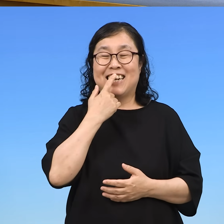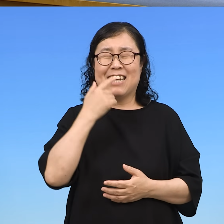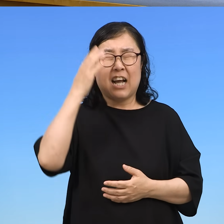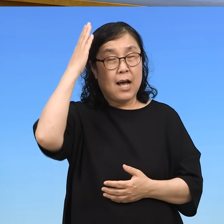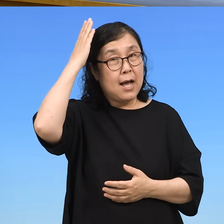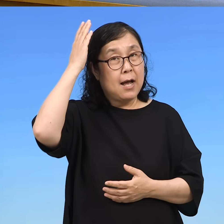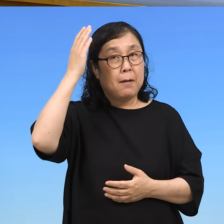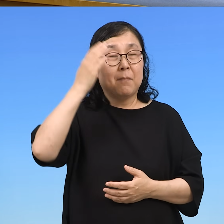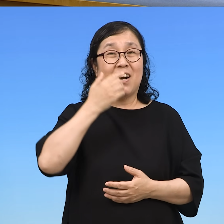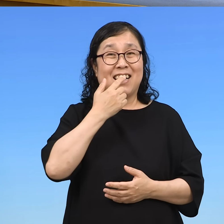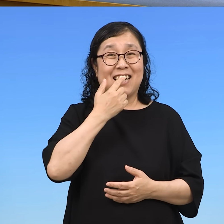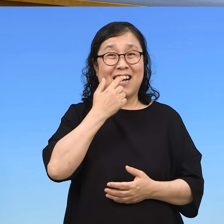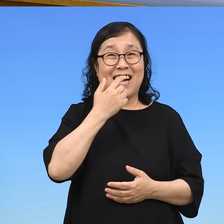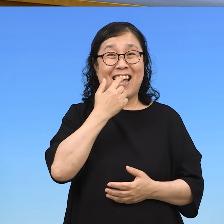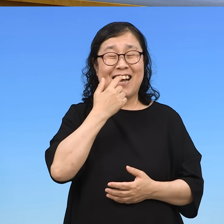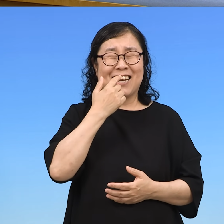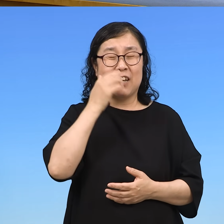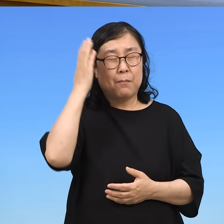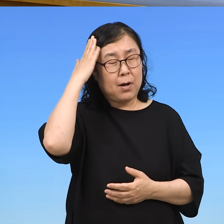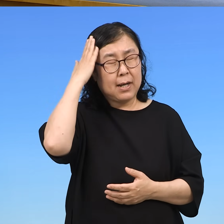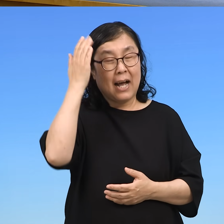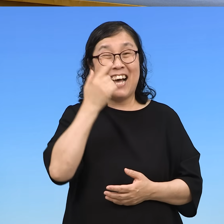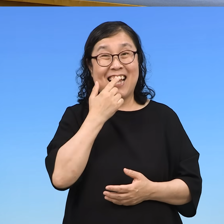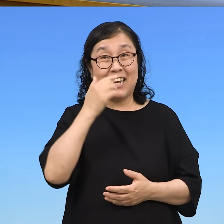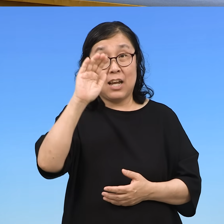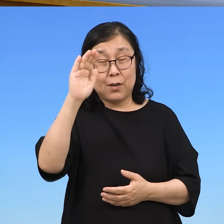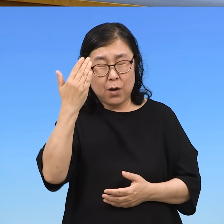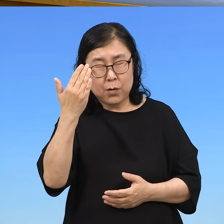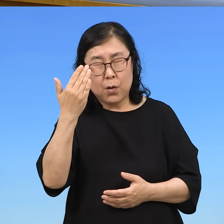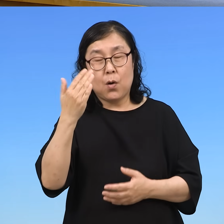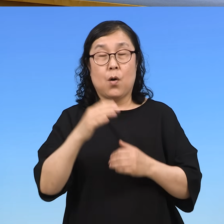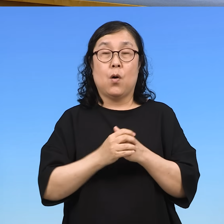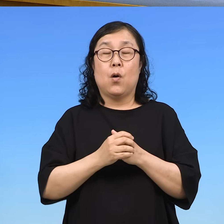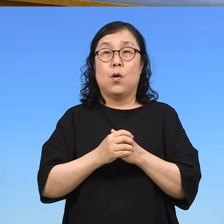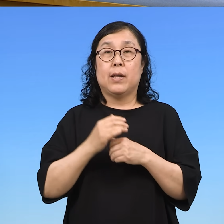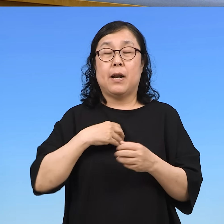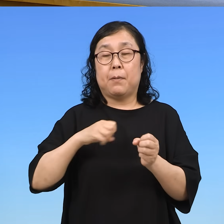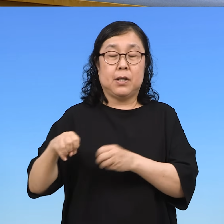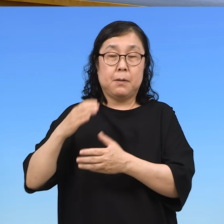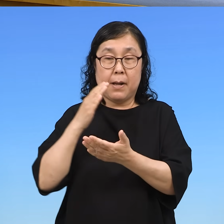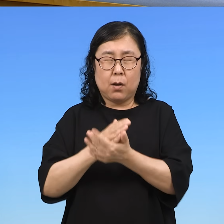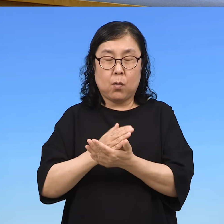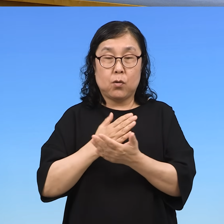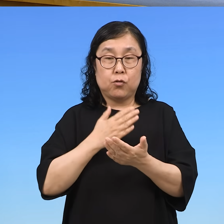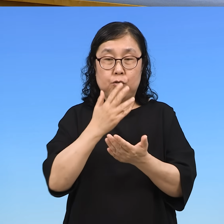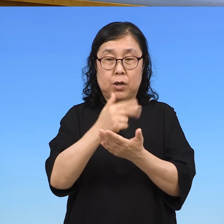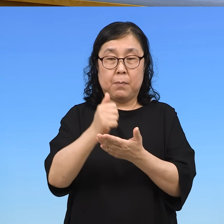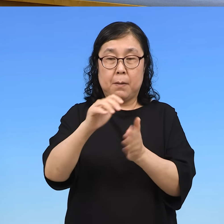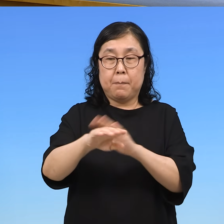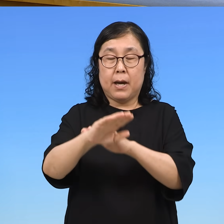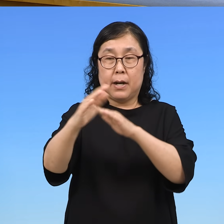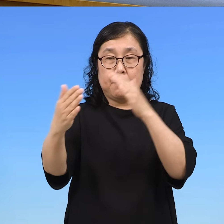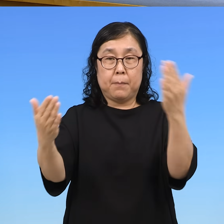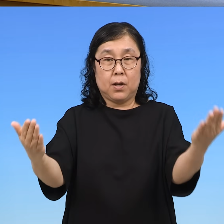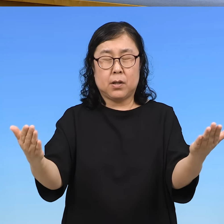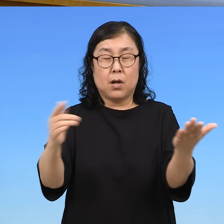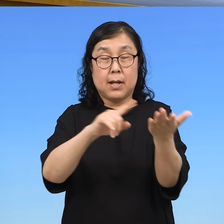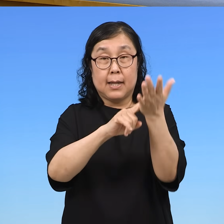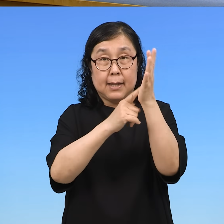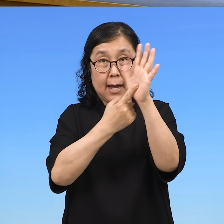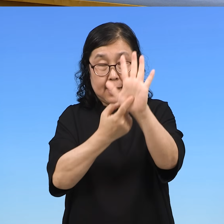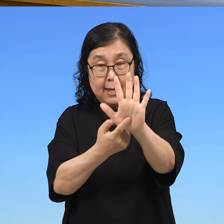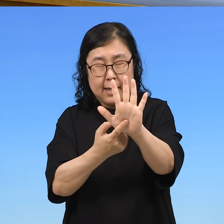버리지 마십시오. 그리고 그 다음 보세요. 주님께서 팔을 펴서 나타내 보이신 그 능력을 오고